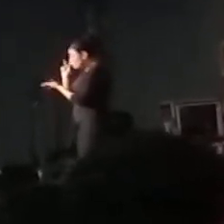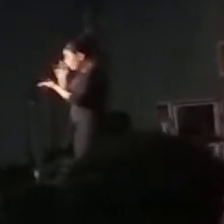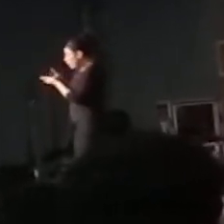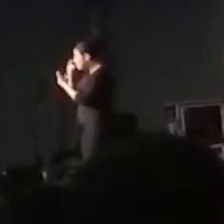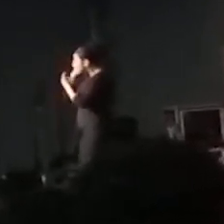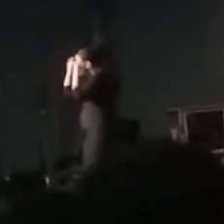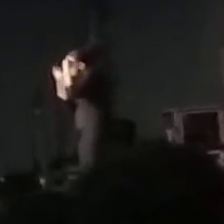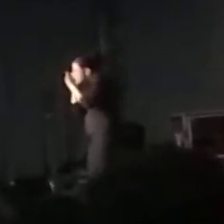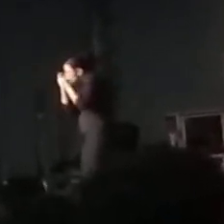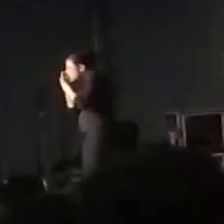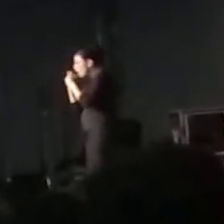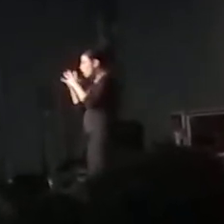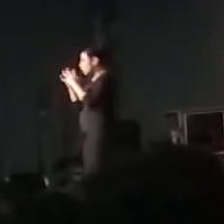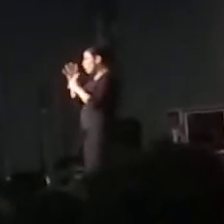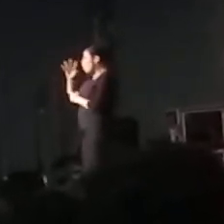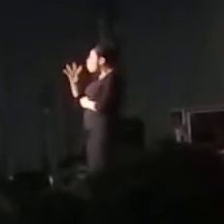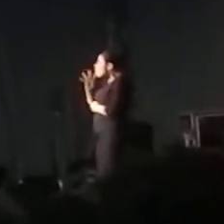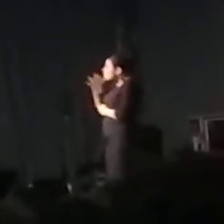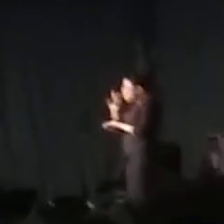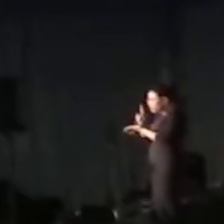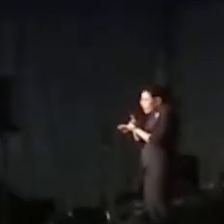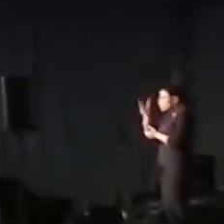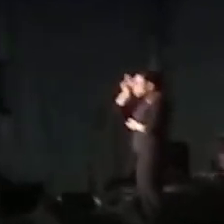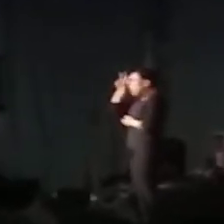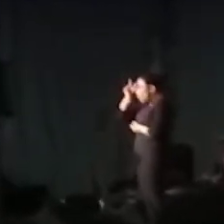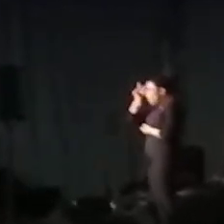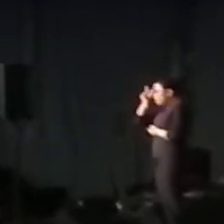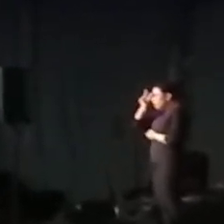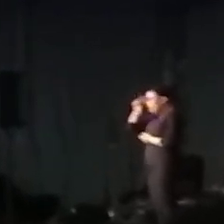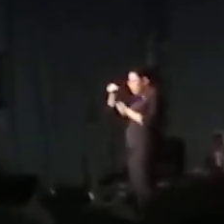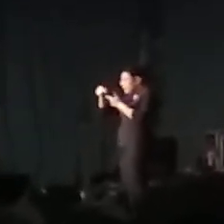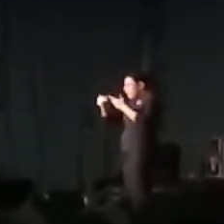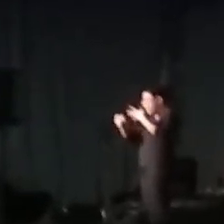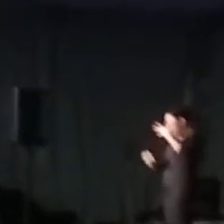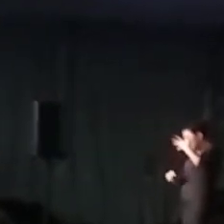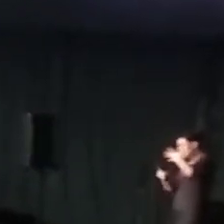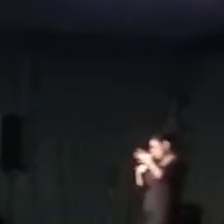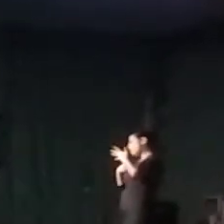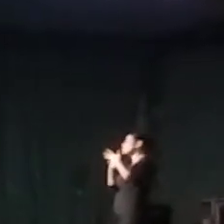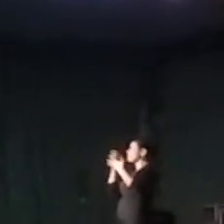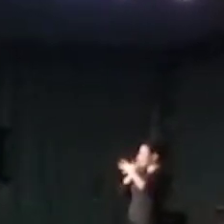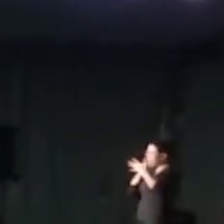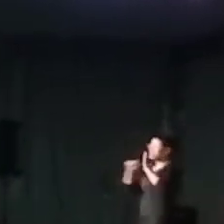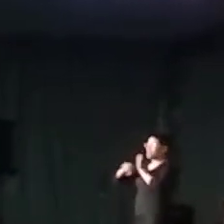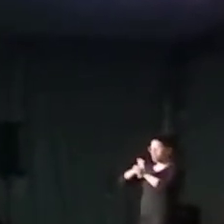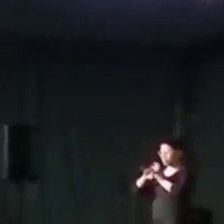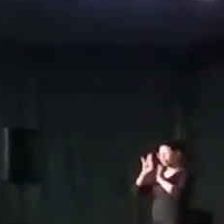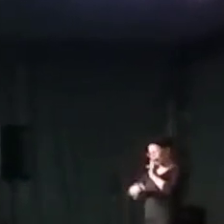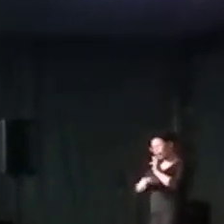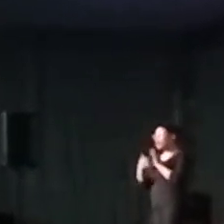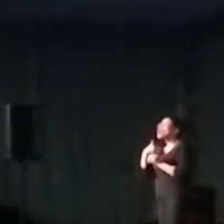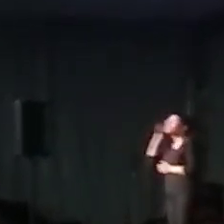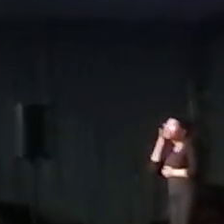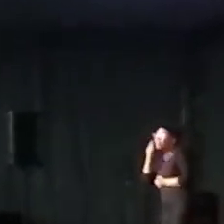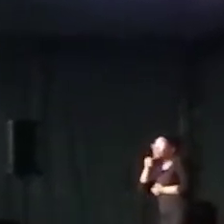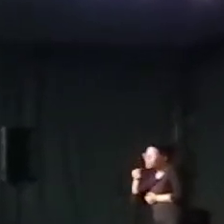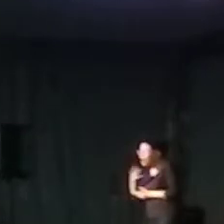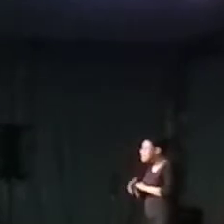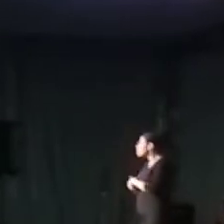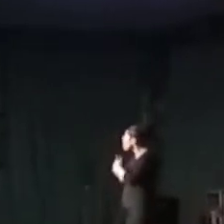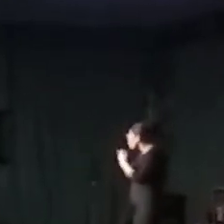preocupa em conhecer toda a história, não só aquilo... O crime eu já sei, a gente sabe, né, os crimes todos. Isso, não só aquilo que foi publicado, aquilo que está